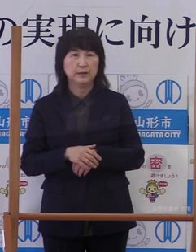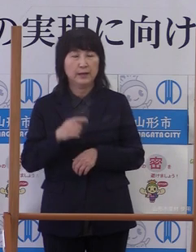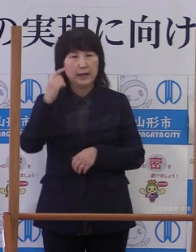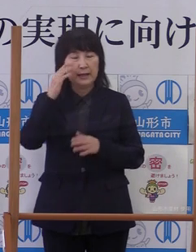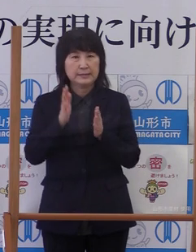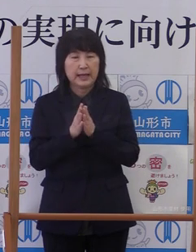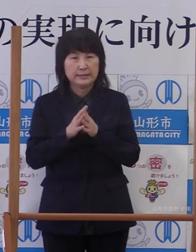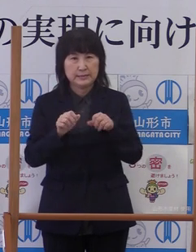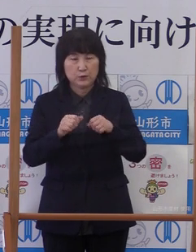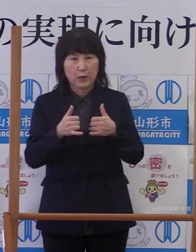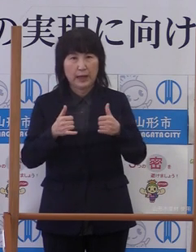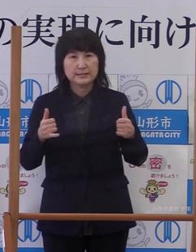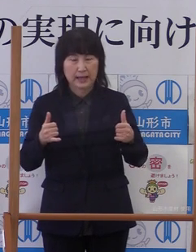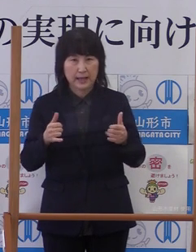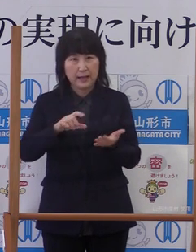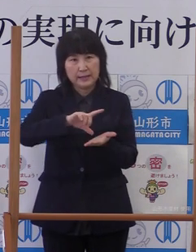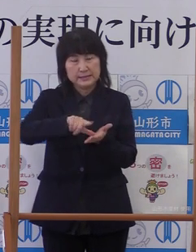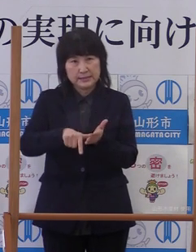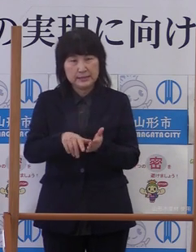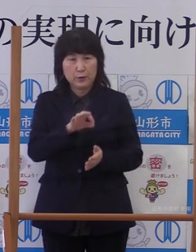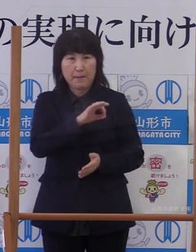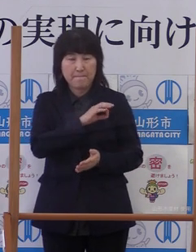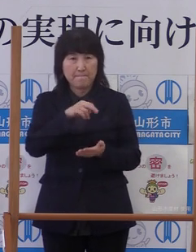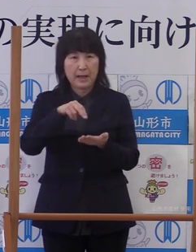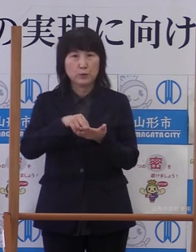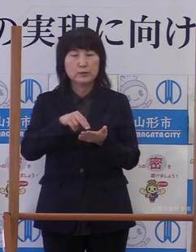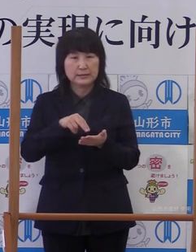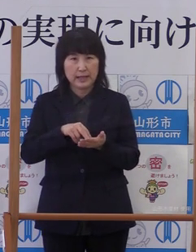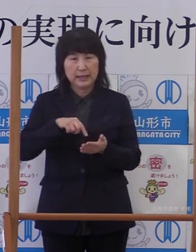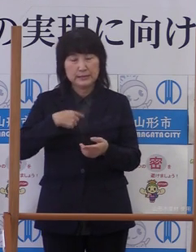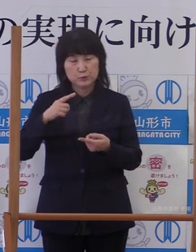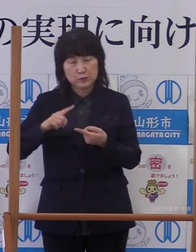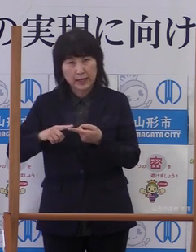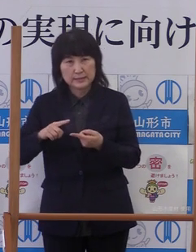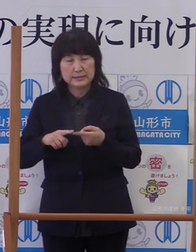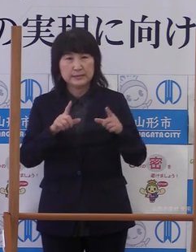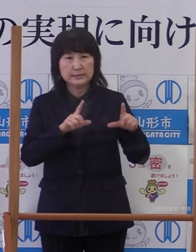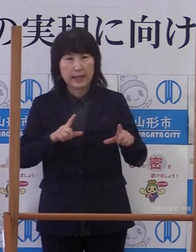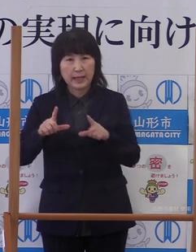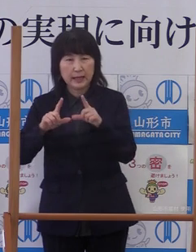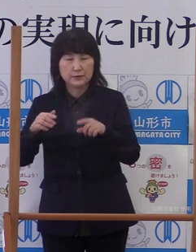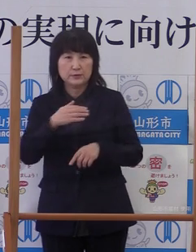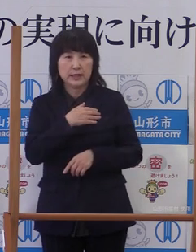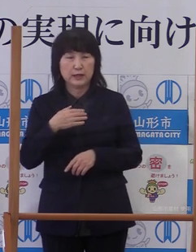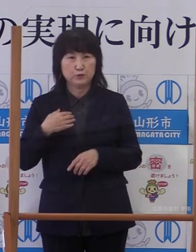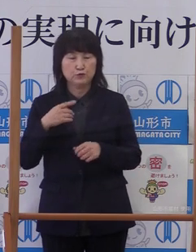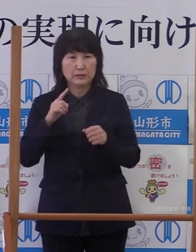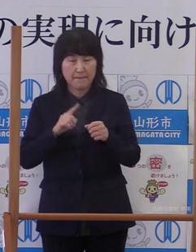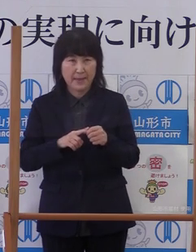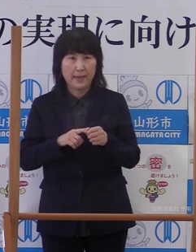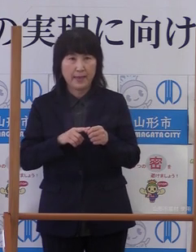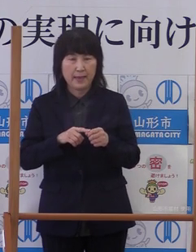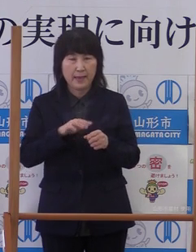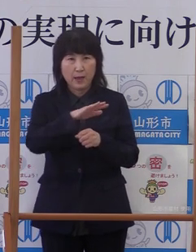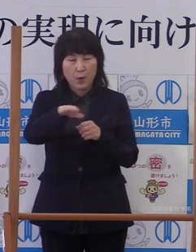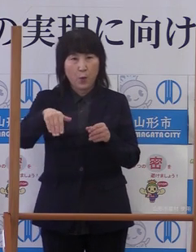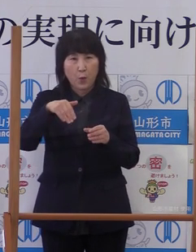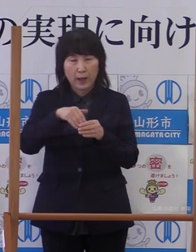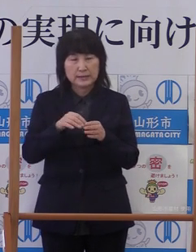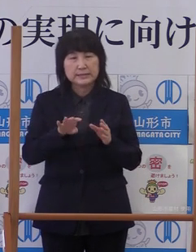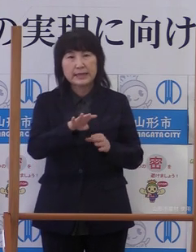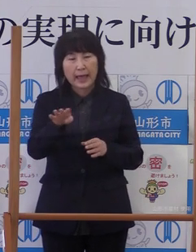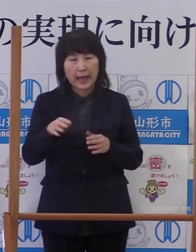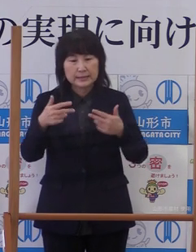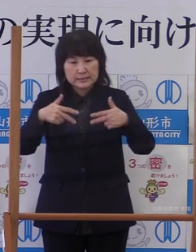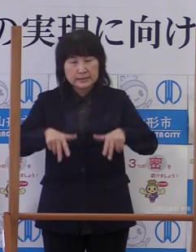神障害のある方が地域の一員として自分らしい暮らしができるよう、地域包括ケアシステムの構築を目指